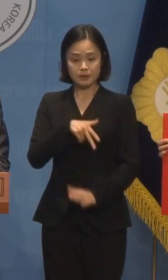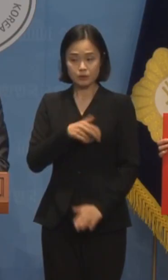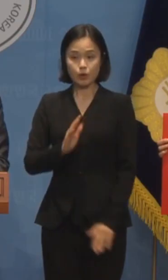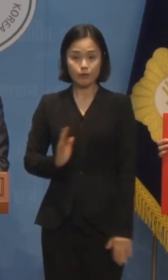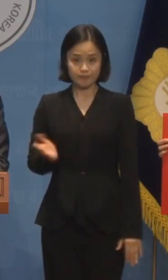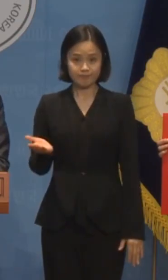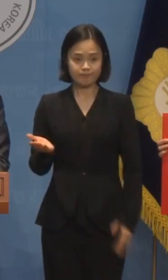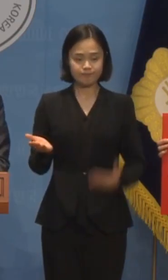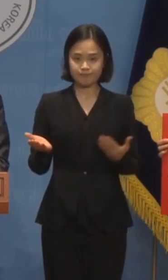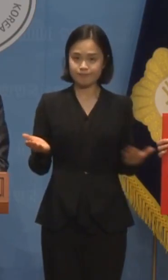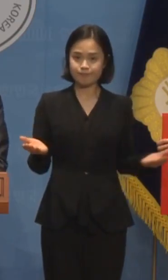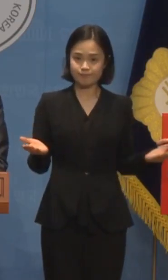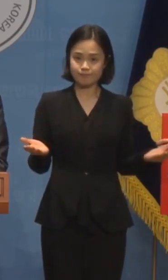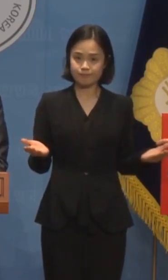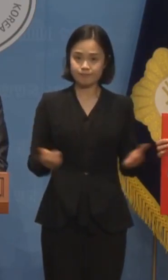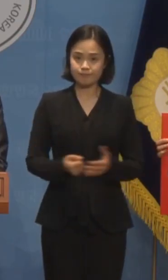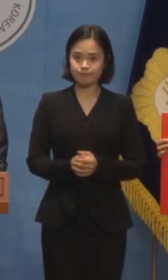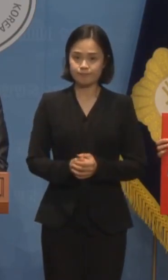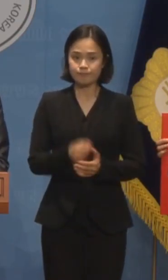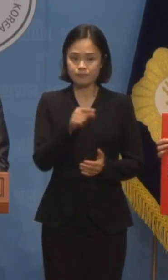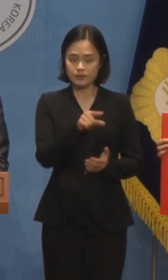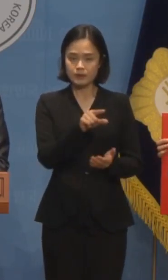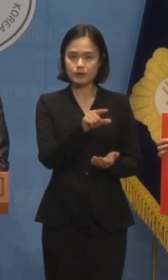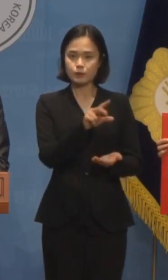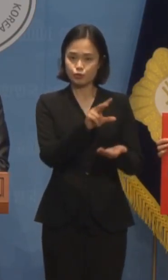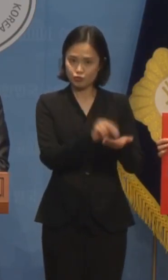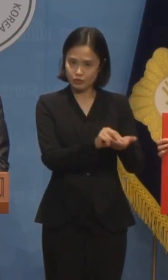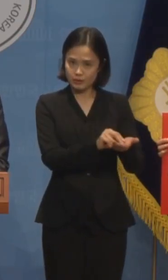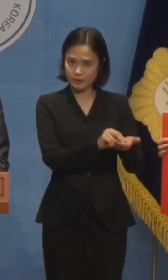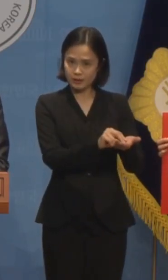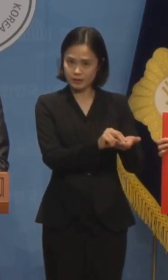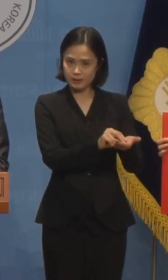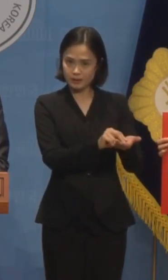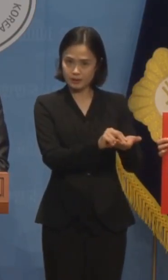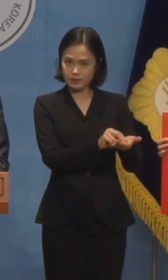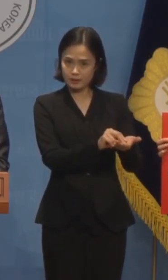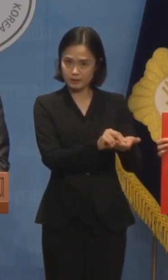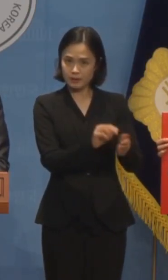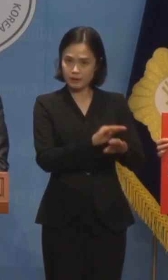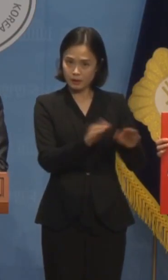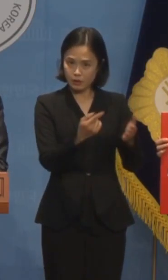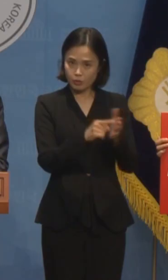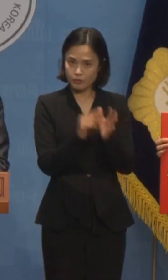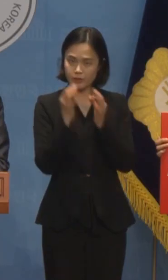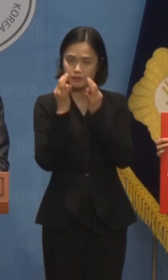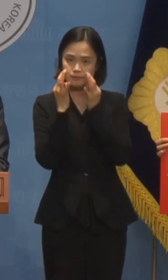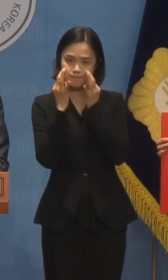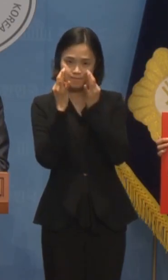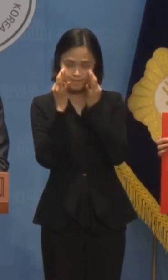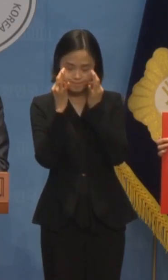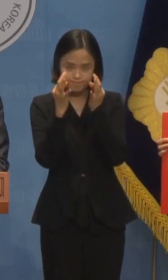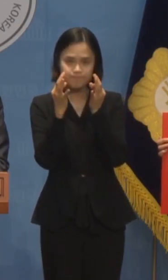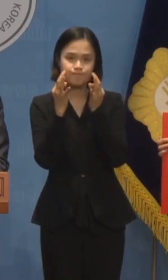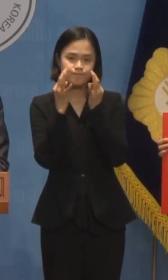함께 이 문제에 대해서 최선을 다해서